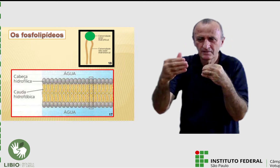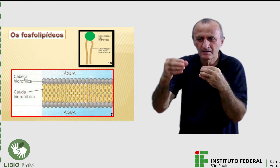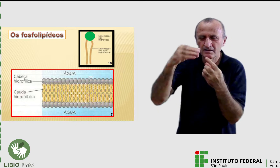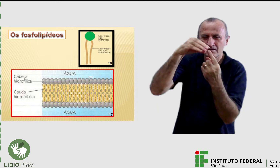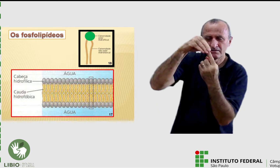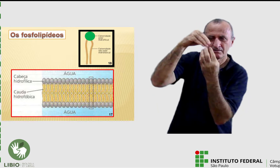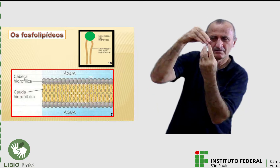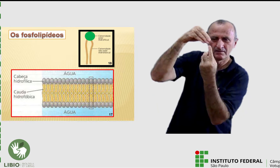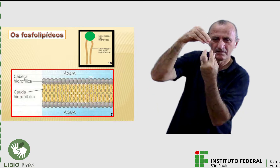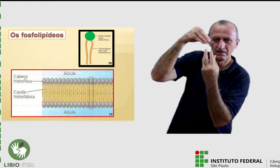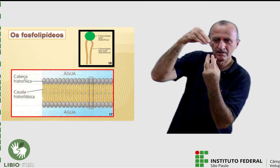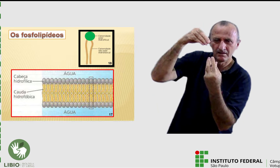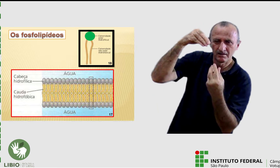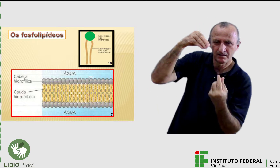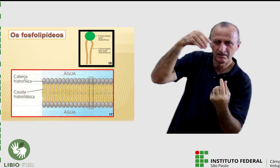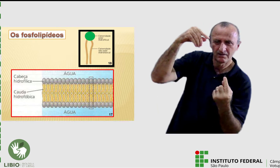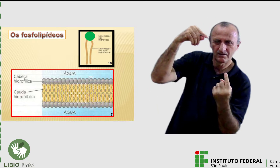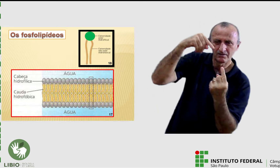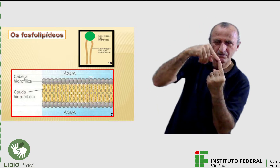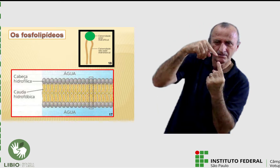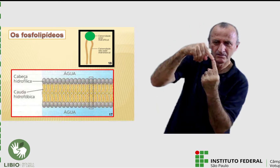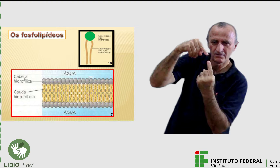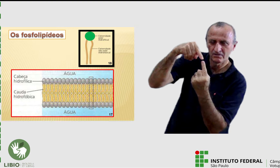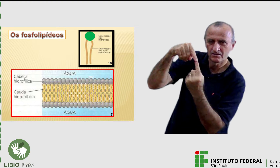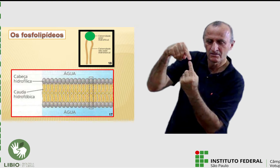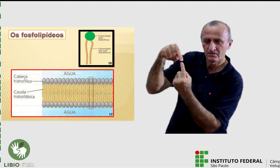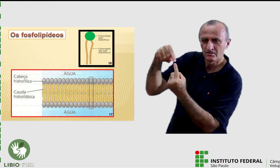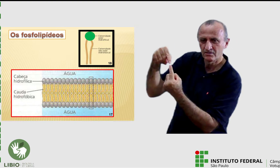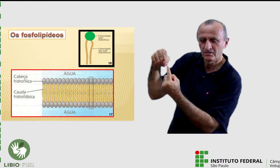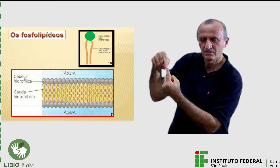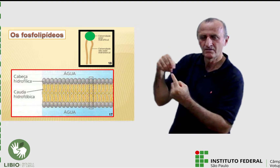as caudas ficam em contato umas com as outras.